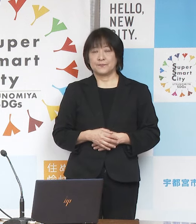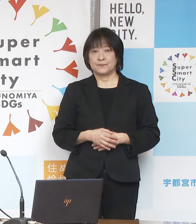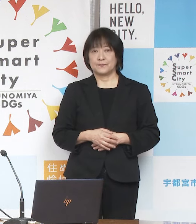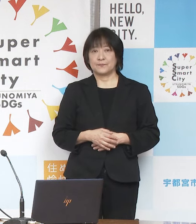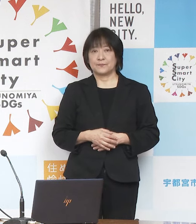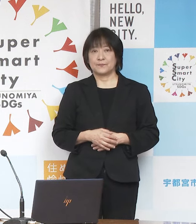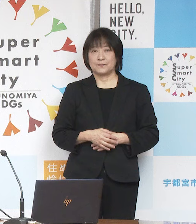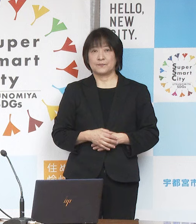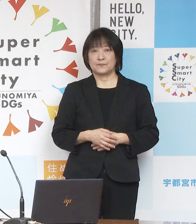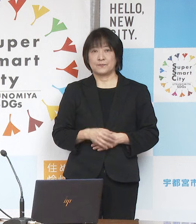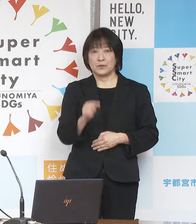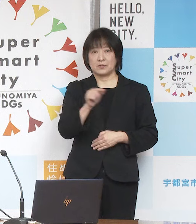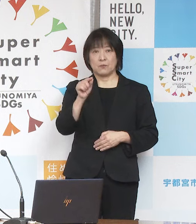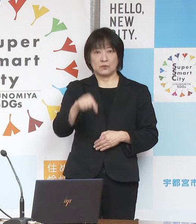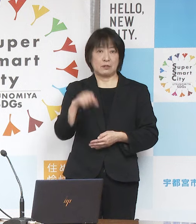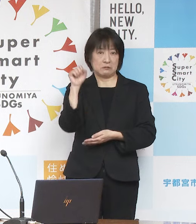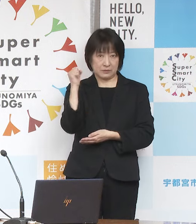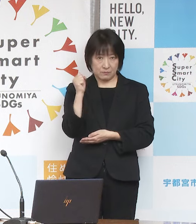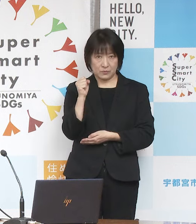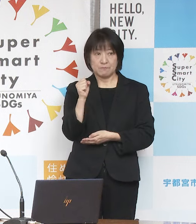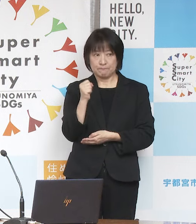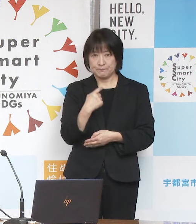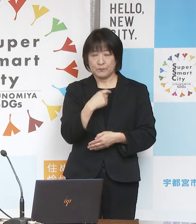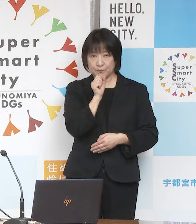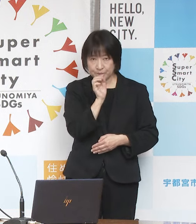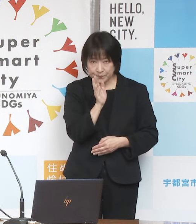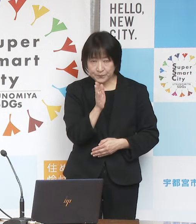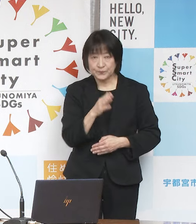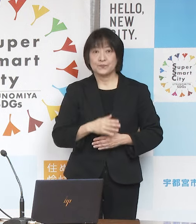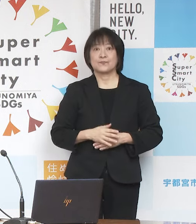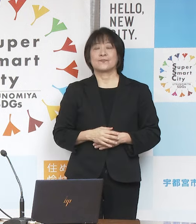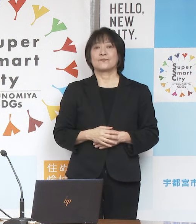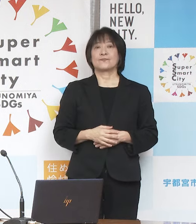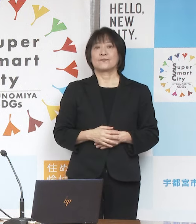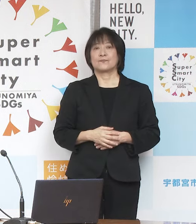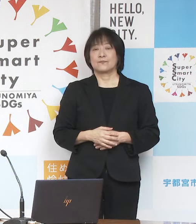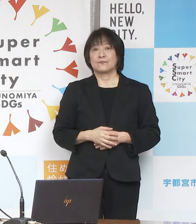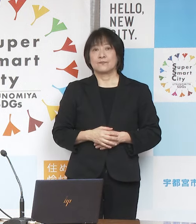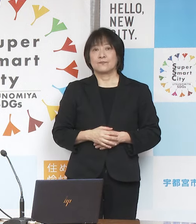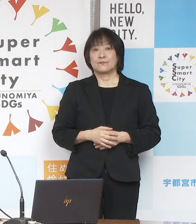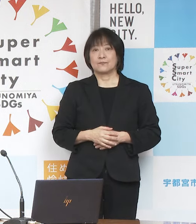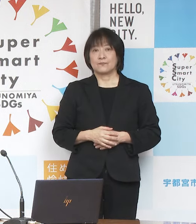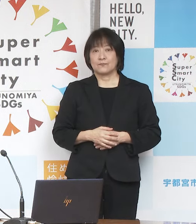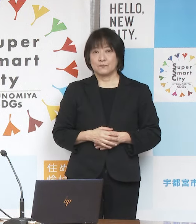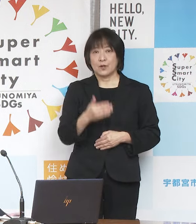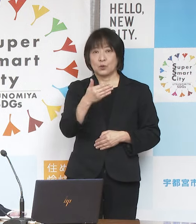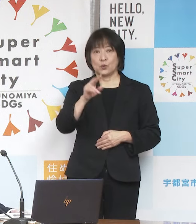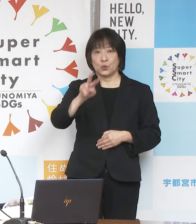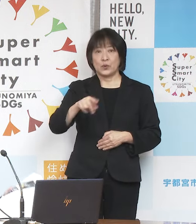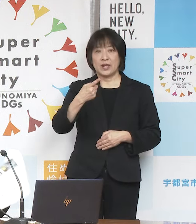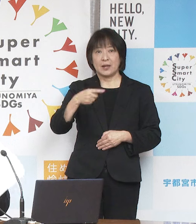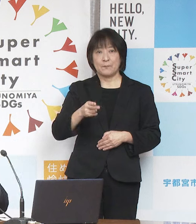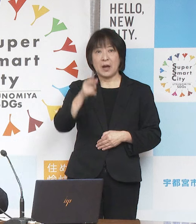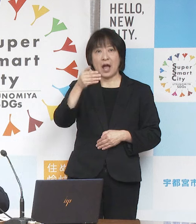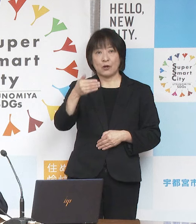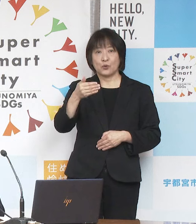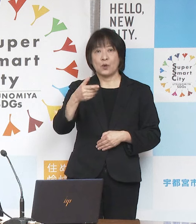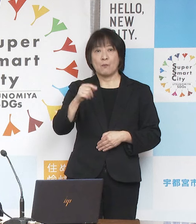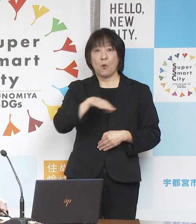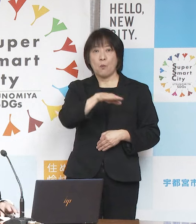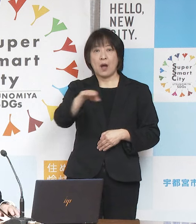か下新聞の亀井ですよろしくお願いしますえっとクリーンパークモバのの整備